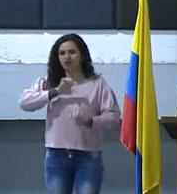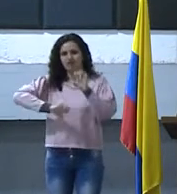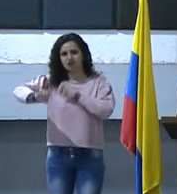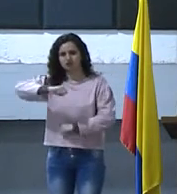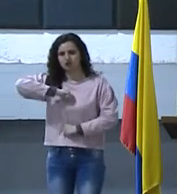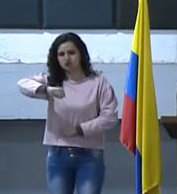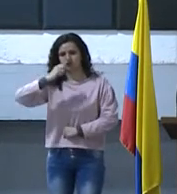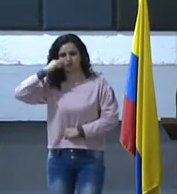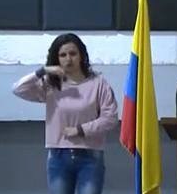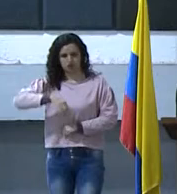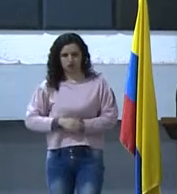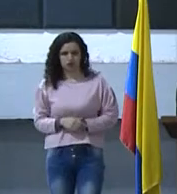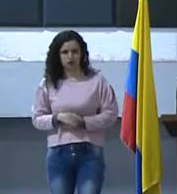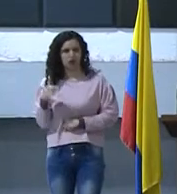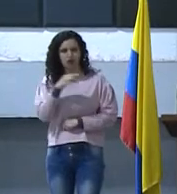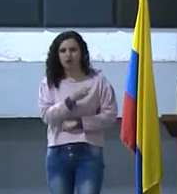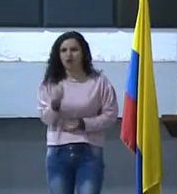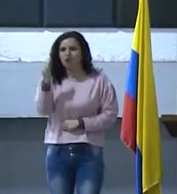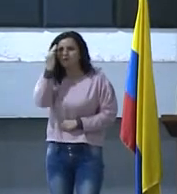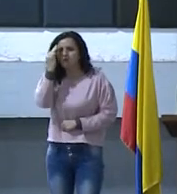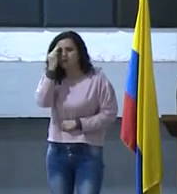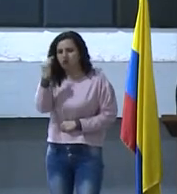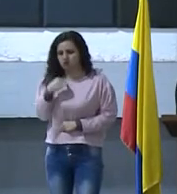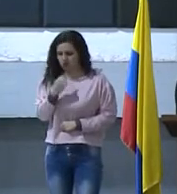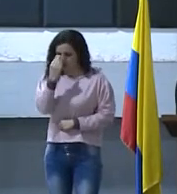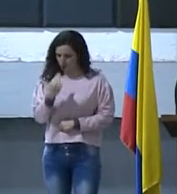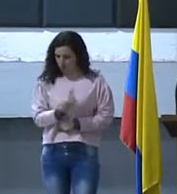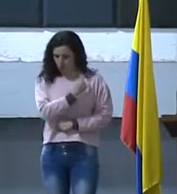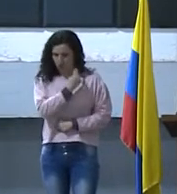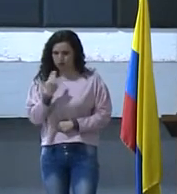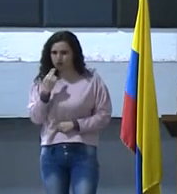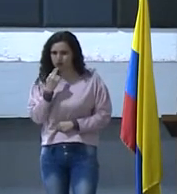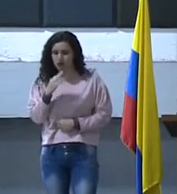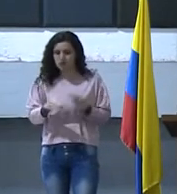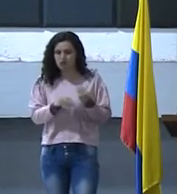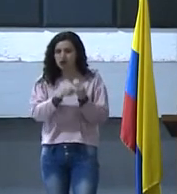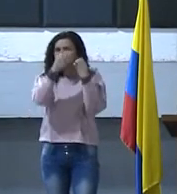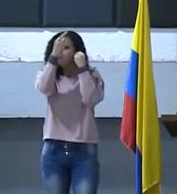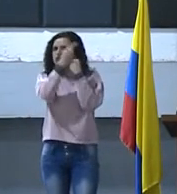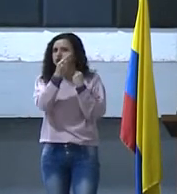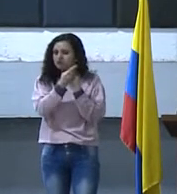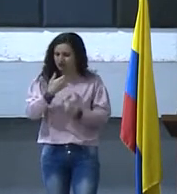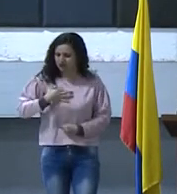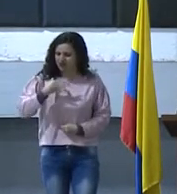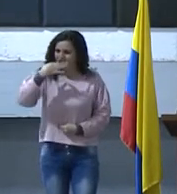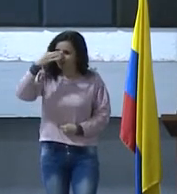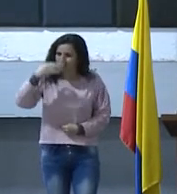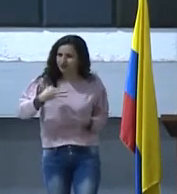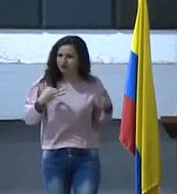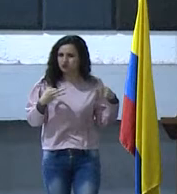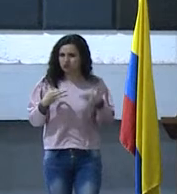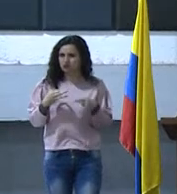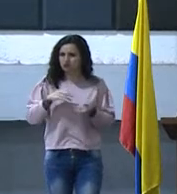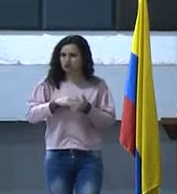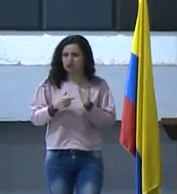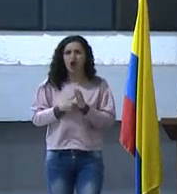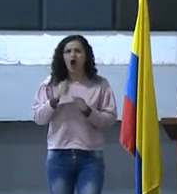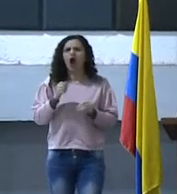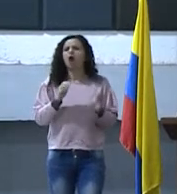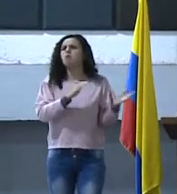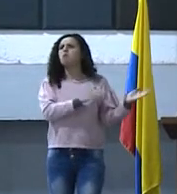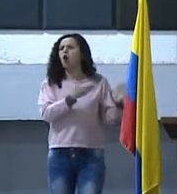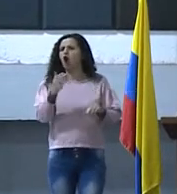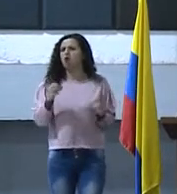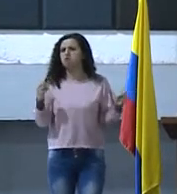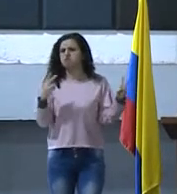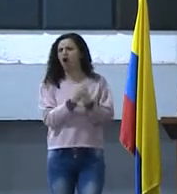con la memoria comprometida y con principios éticos que desnaturaliza en la muerte violenta